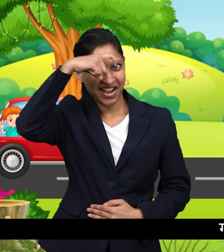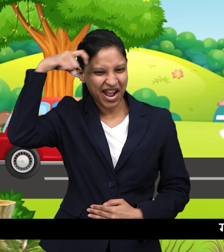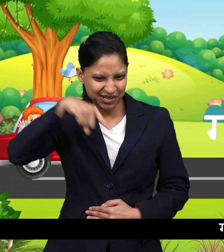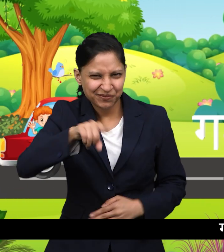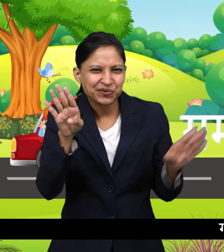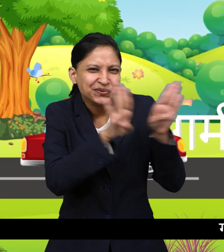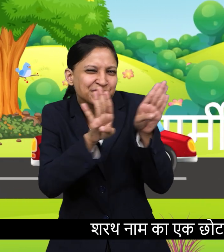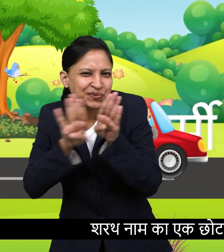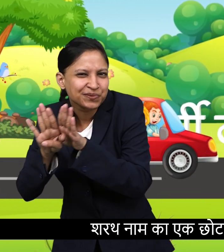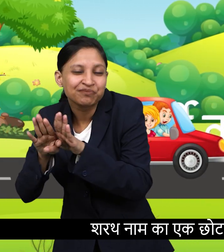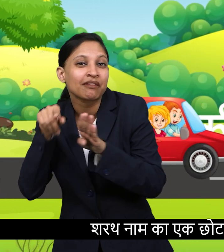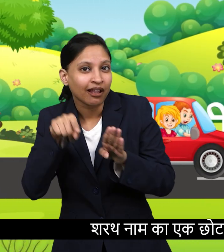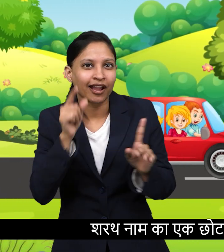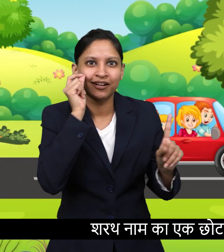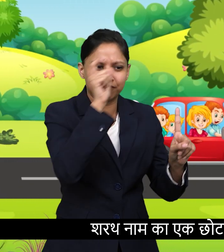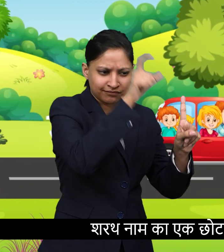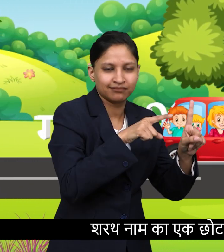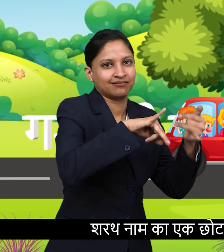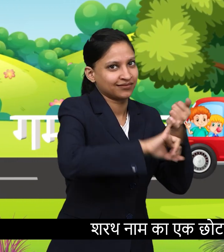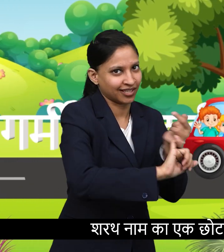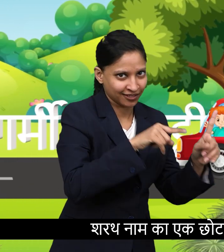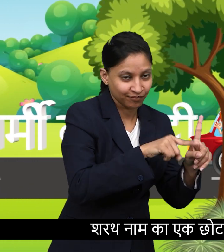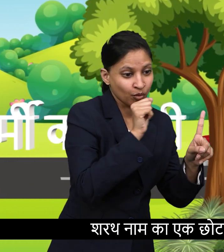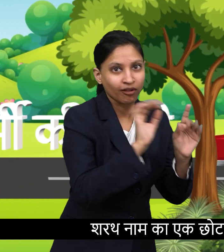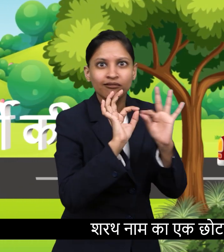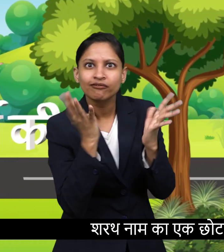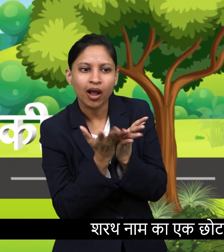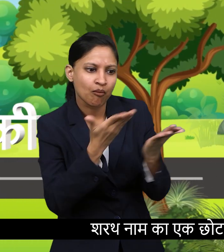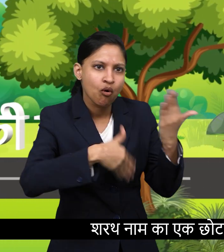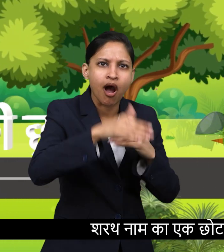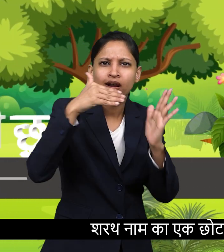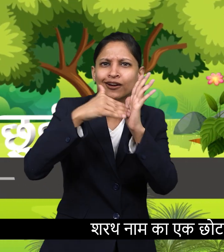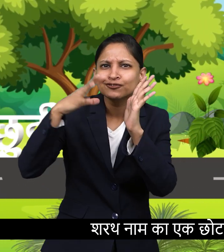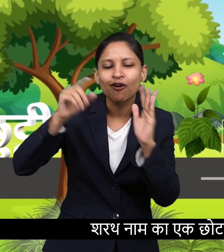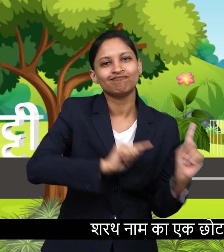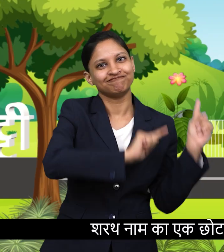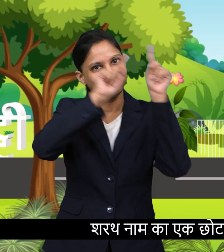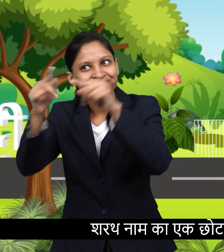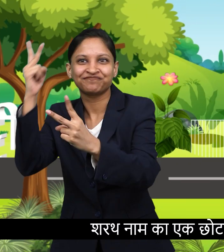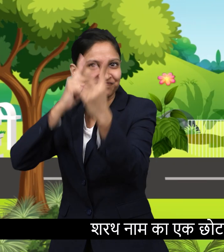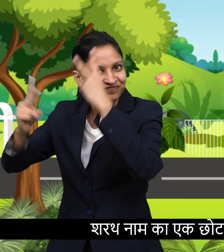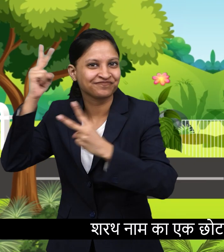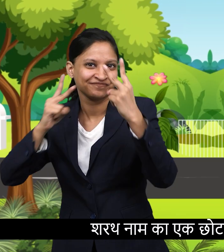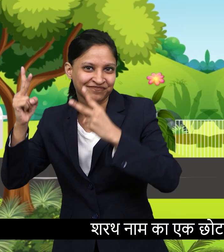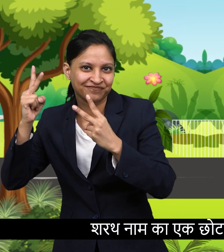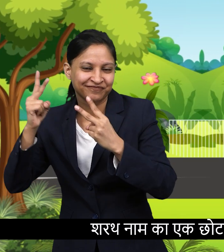गर्मी की छुट्टियों के दौरान शरद नाम का एक छोटा लड़का अपने परिवार के साथ चिड़ियाघर गया।